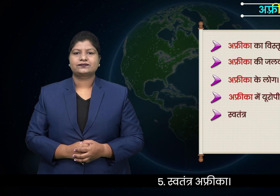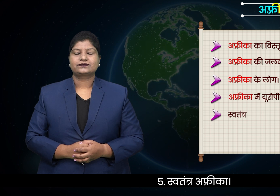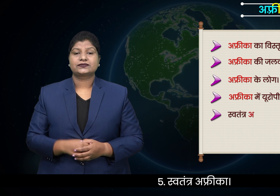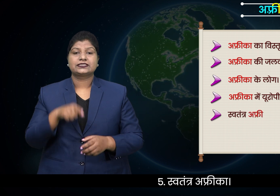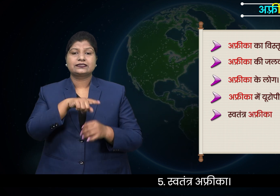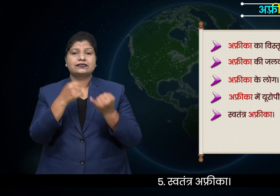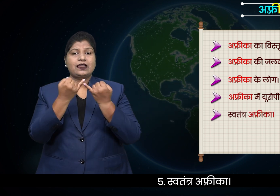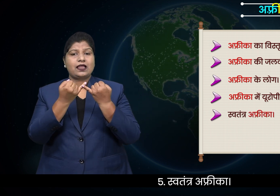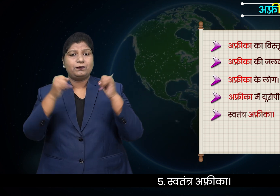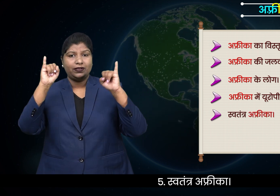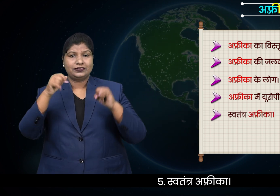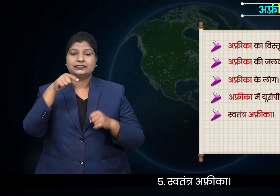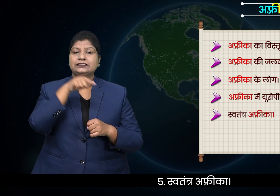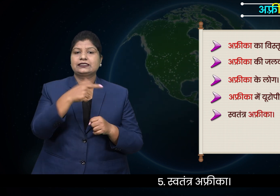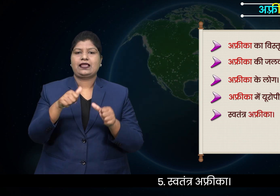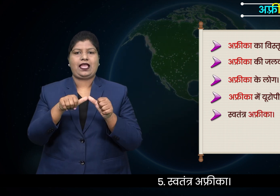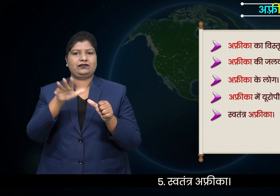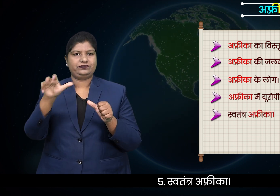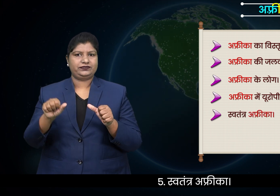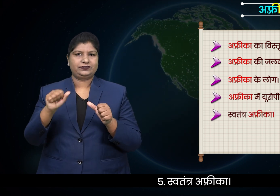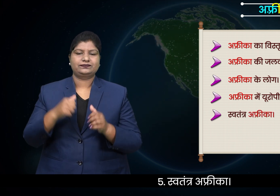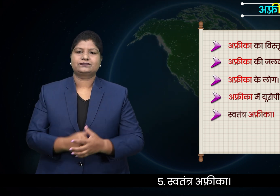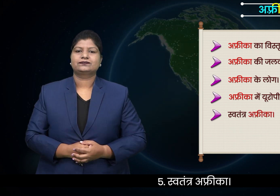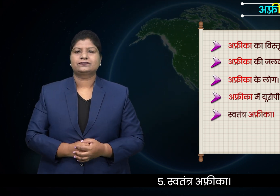5. स्वतंत्र अफ्रीका।